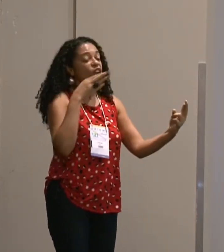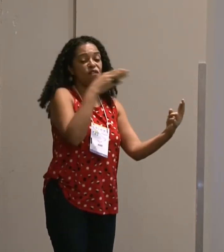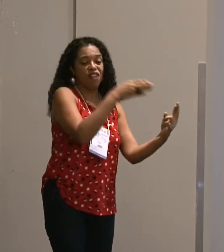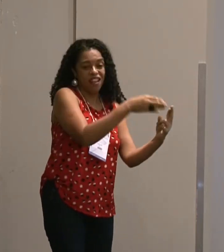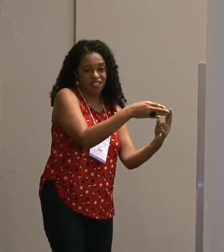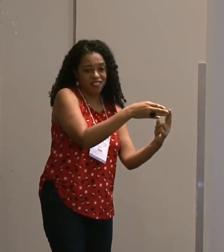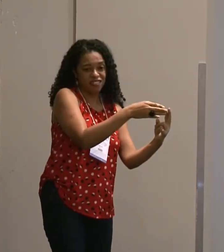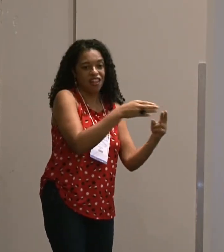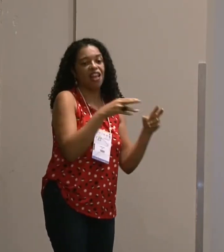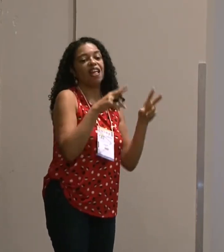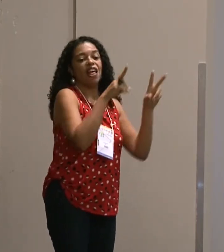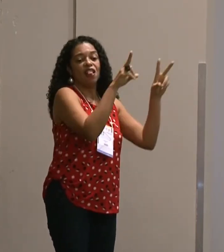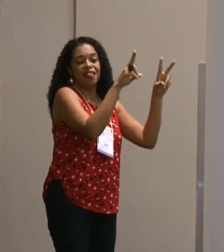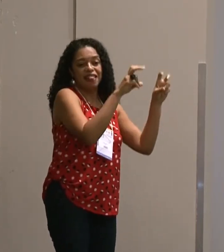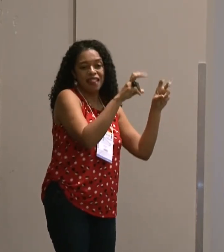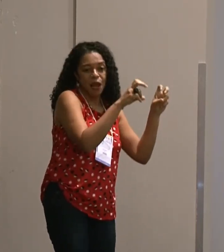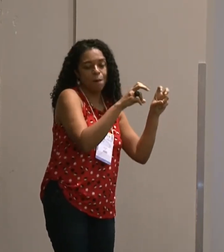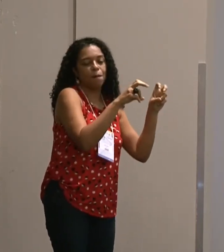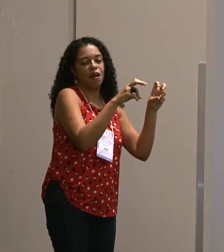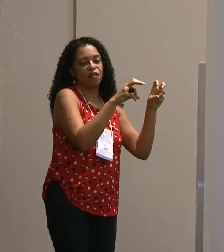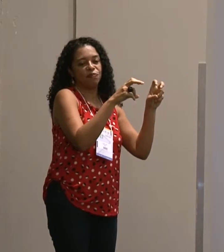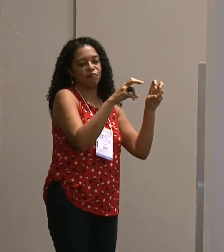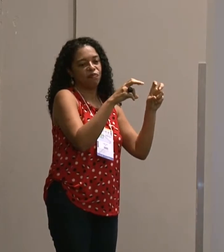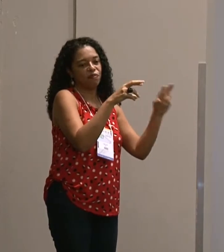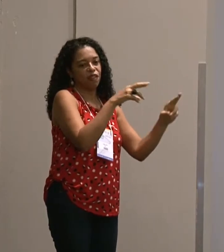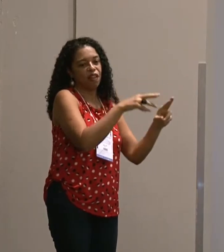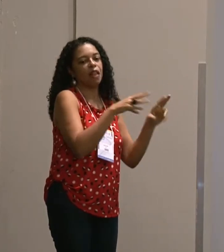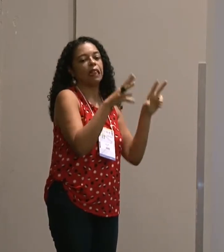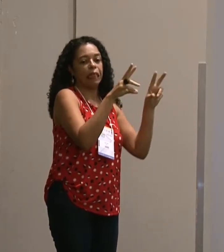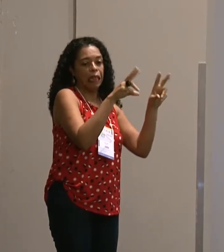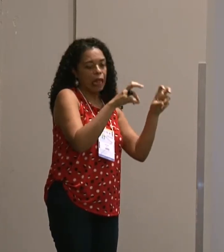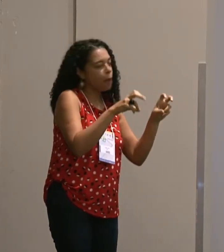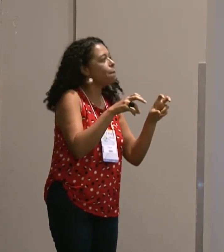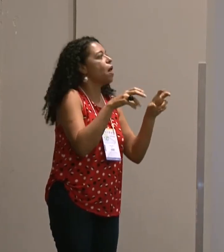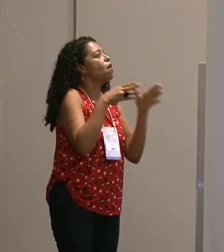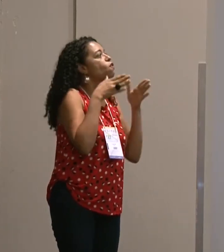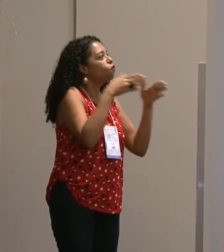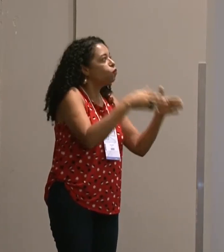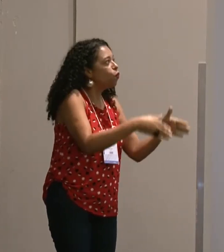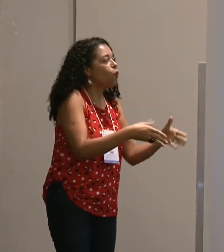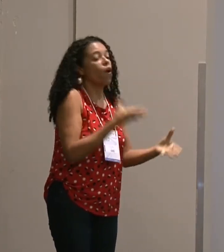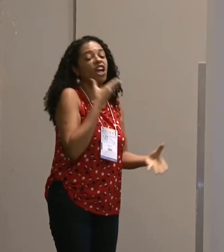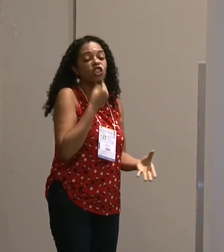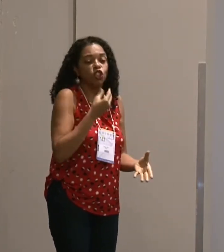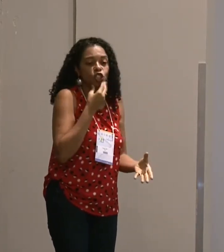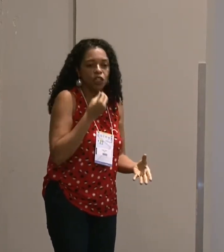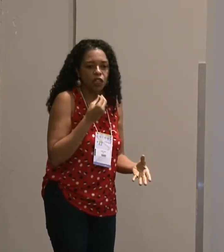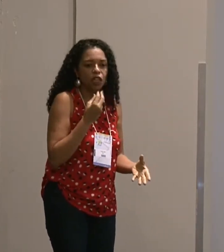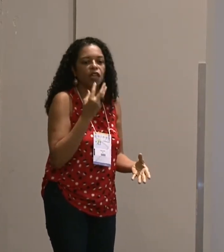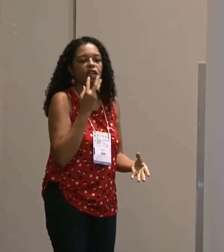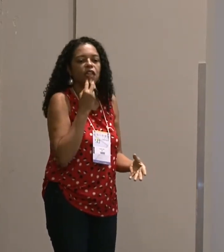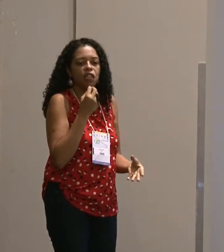e também a outra referência de educação de surdos é o Esclia que trabalha com um tema